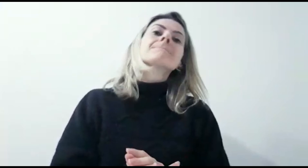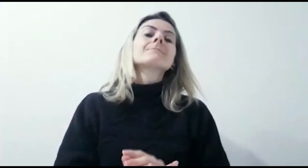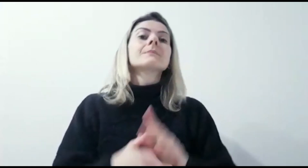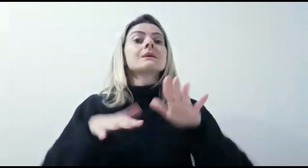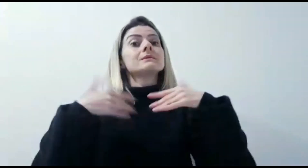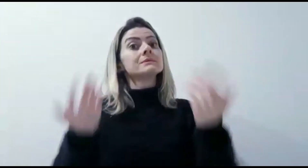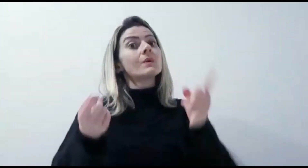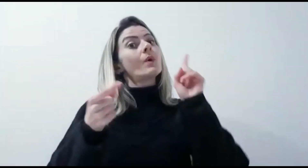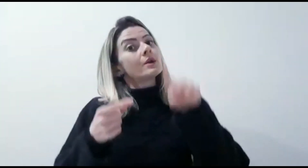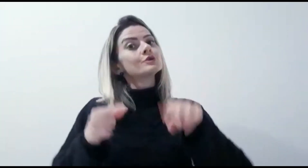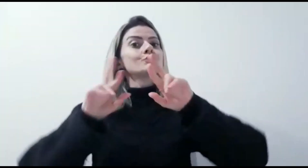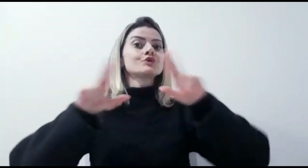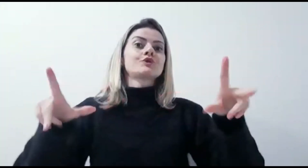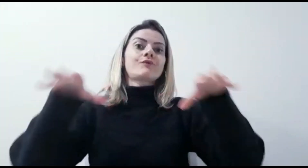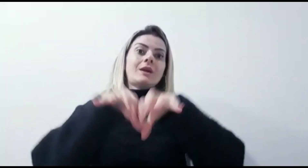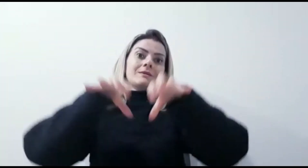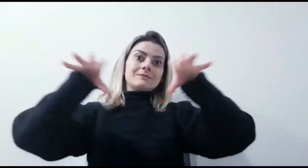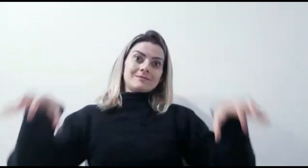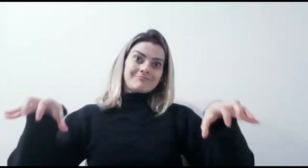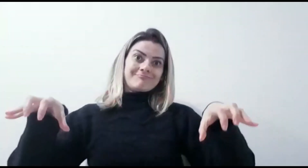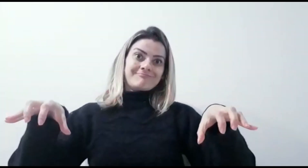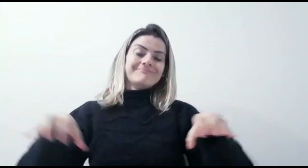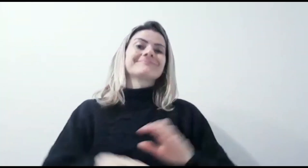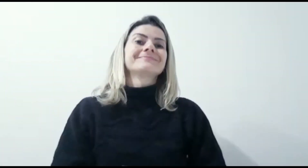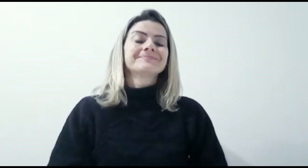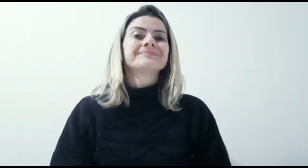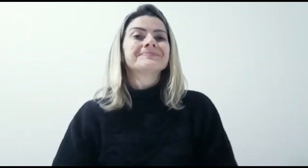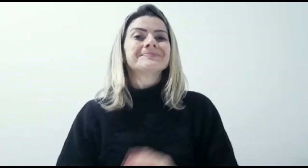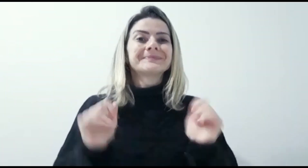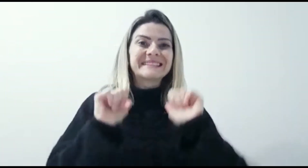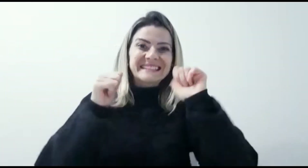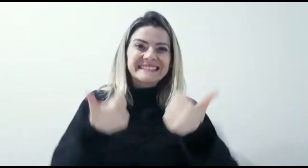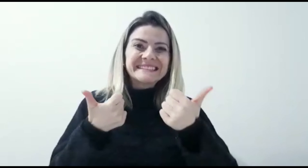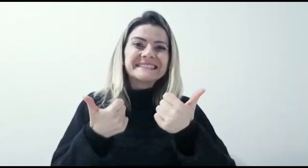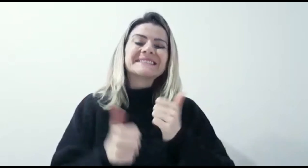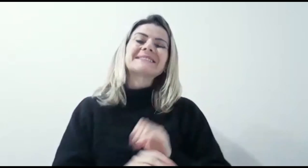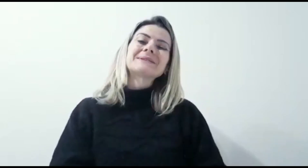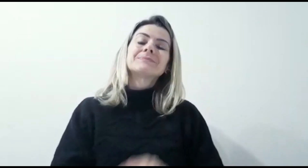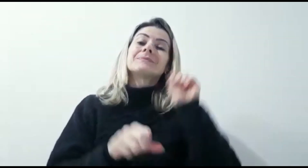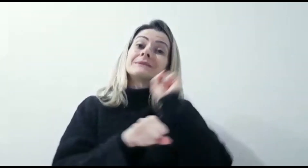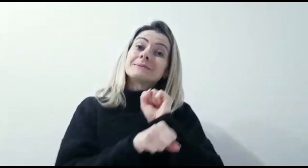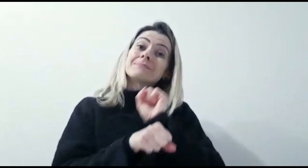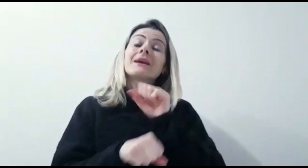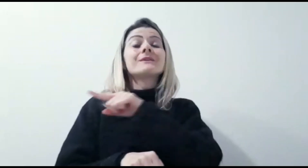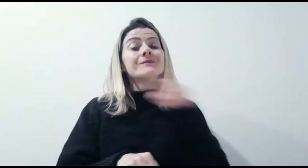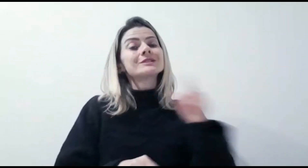trouxe esse ensinamento. Então, essa é a diferença entre o espiritualismo e o espiritismo, ok?